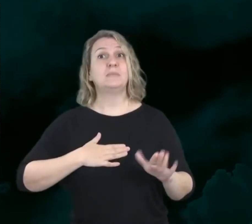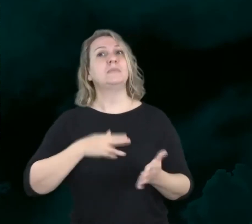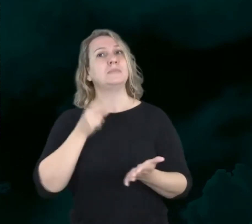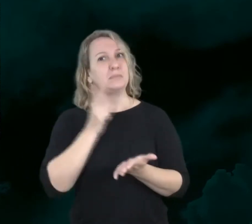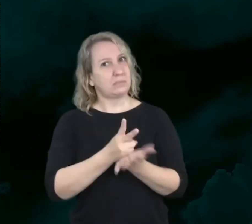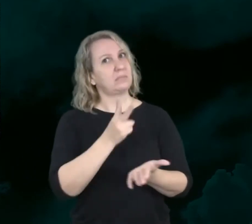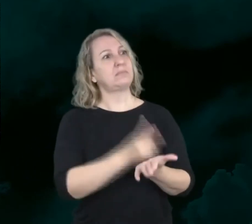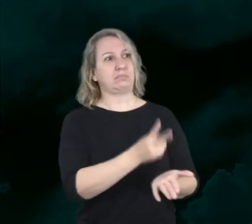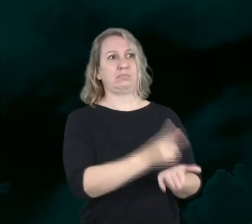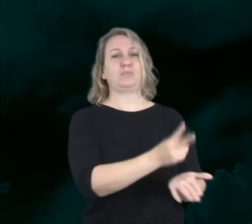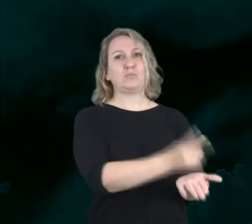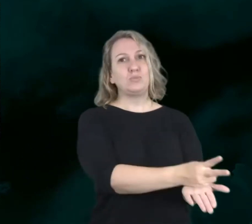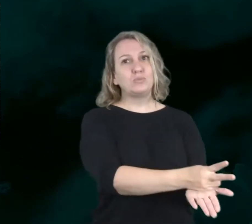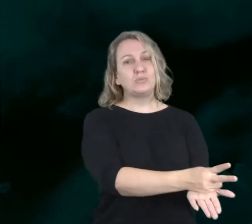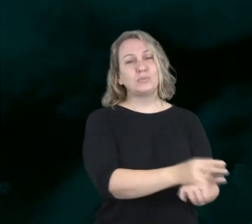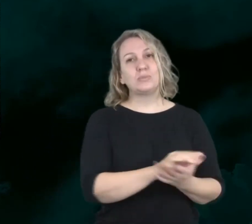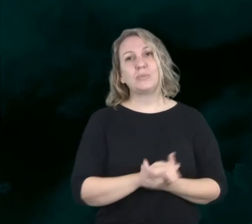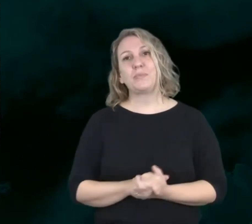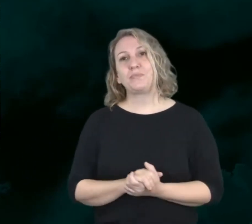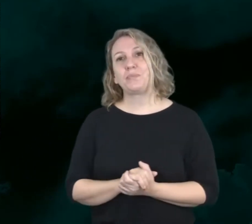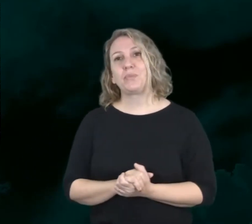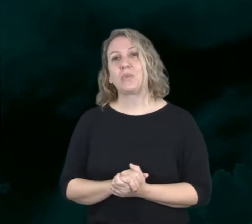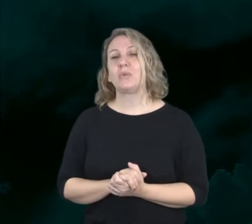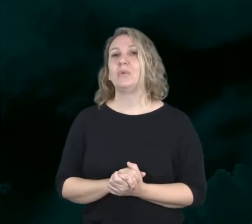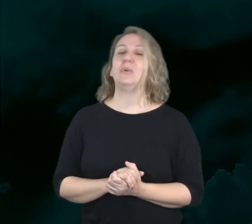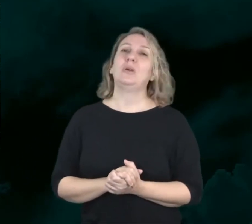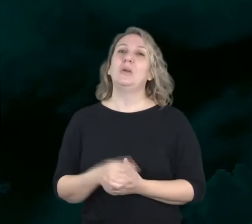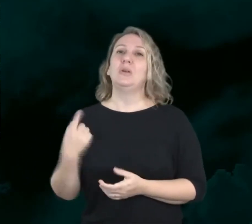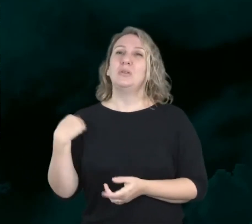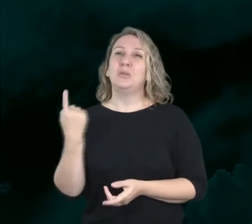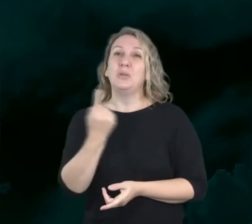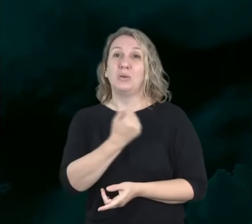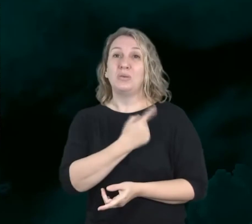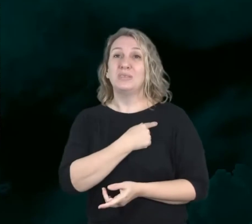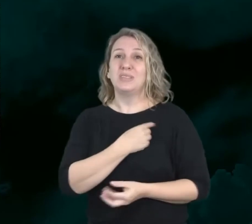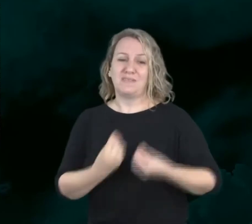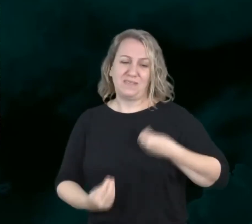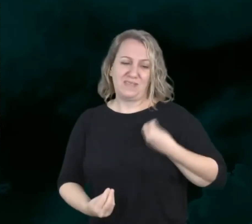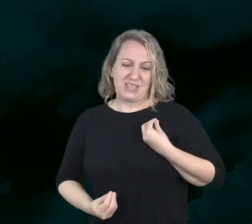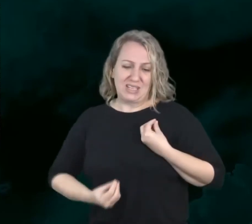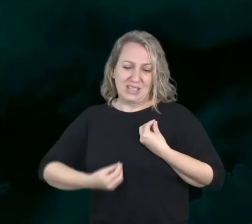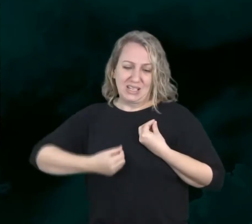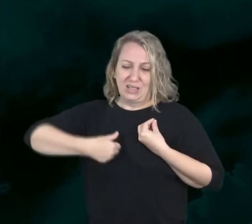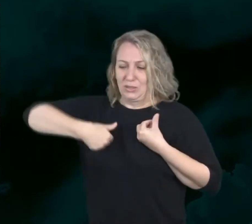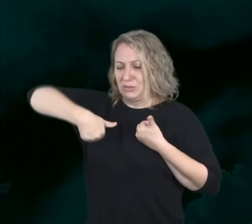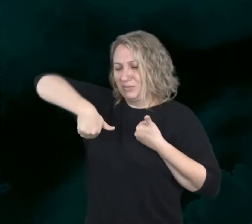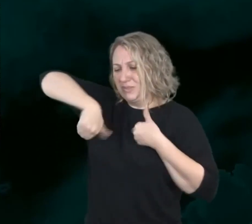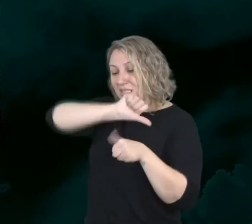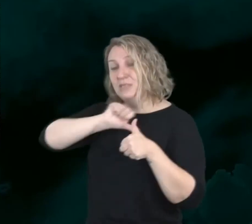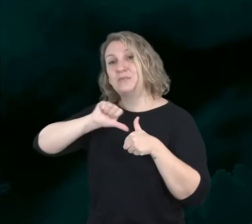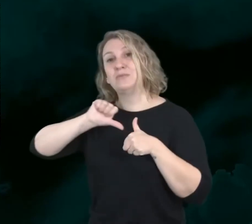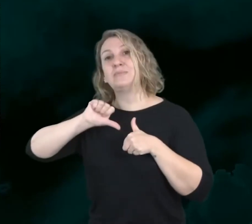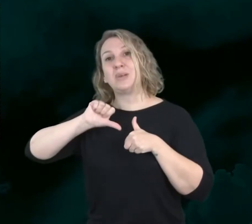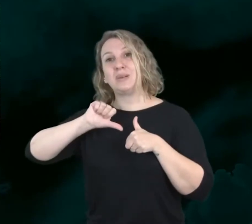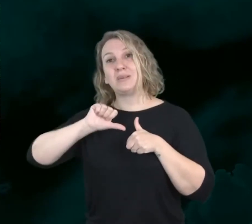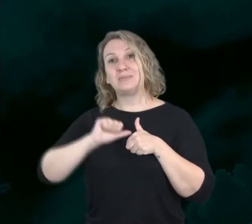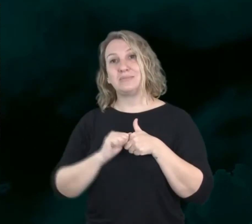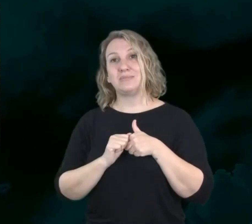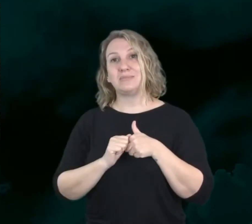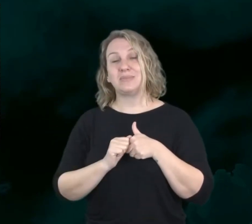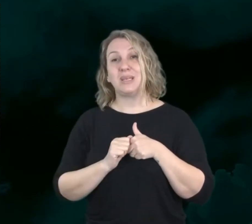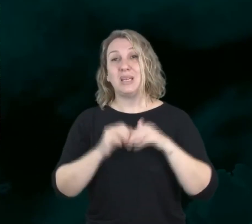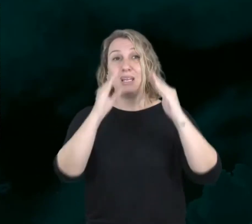Deus, tornarem-se membro do corpo de Cristo, que funcionam, que servem a Deus, né, na sua